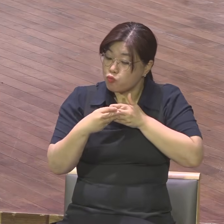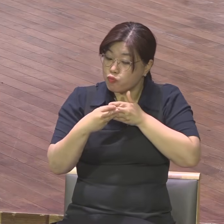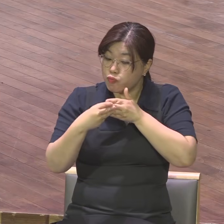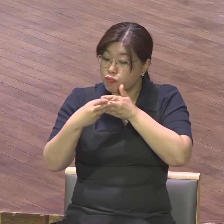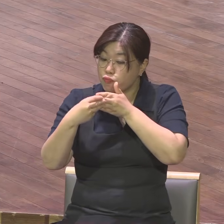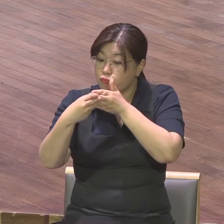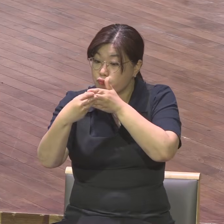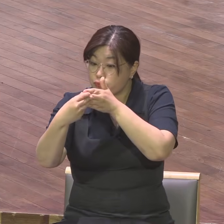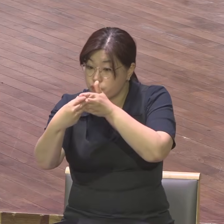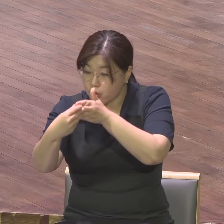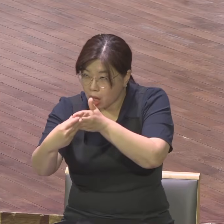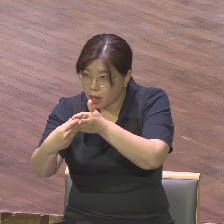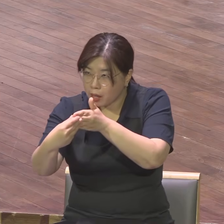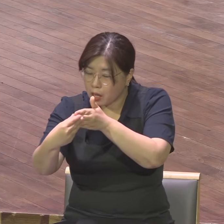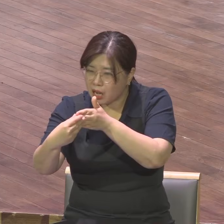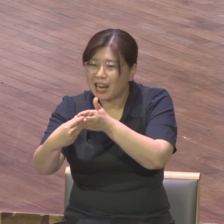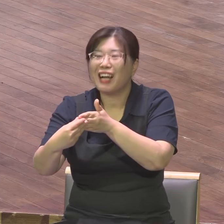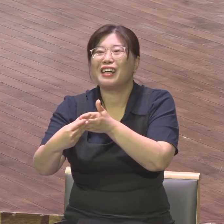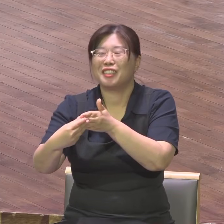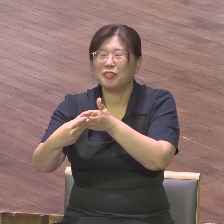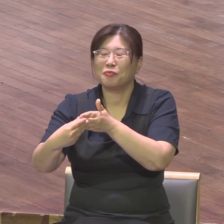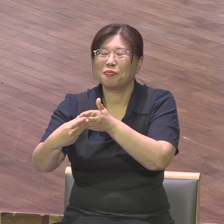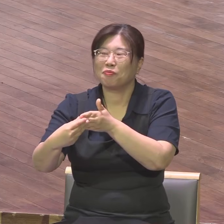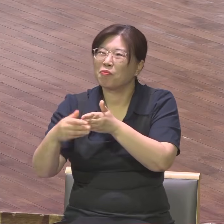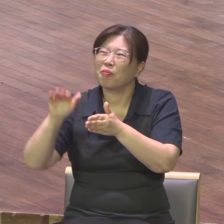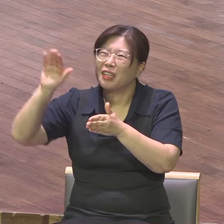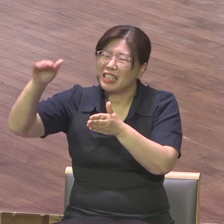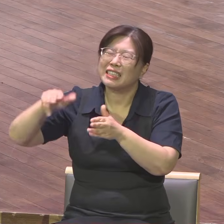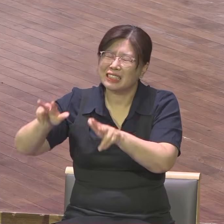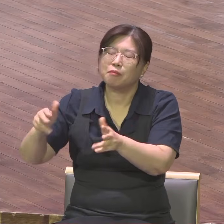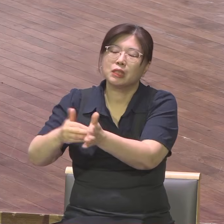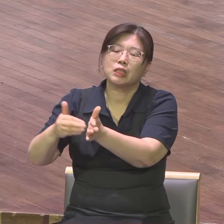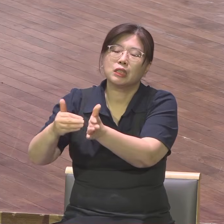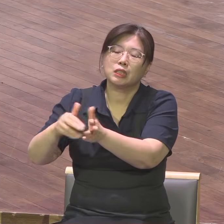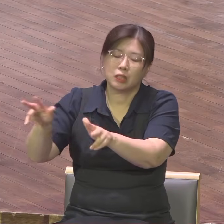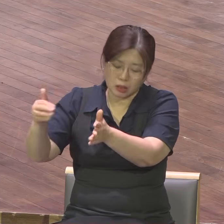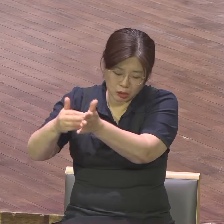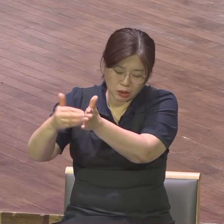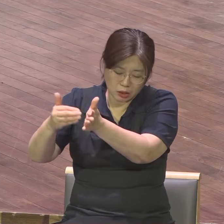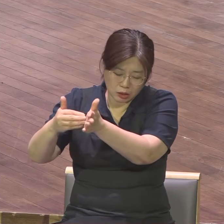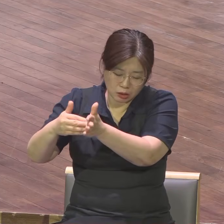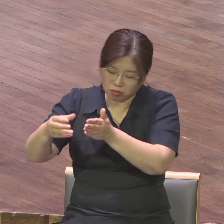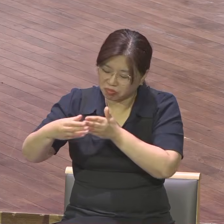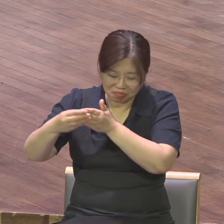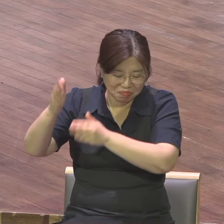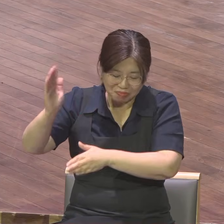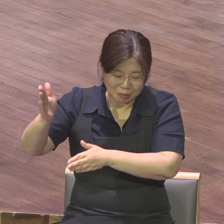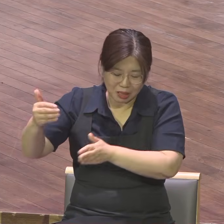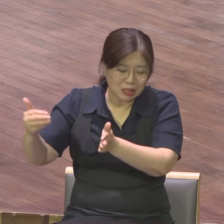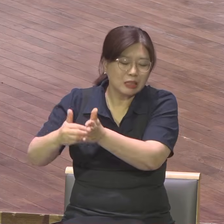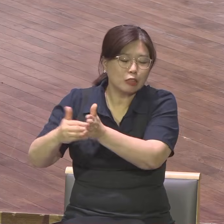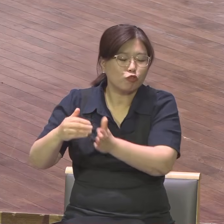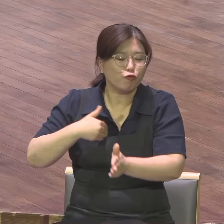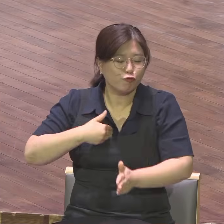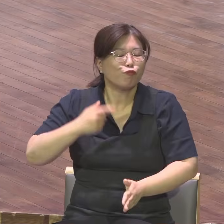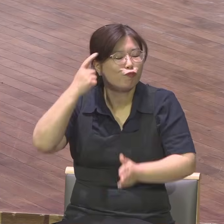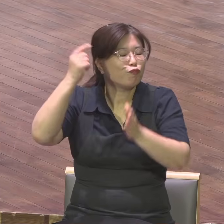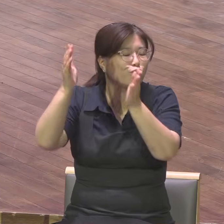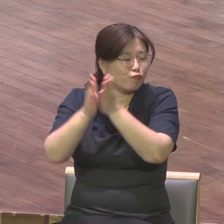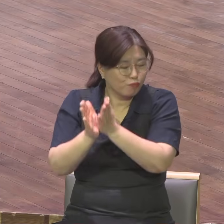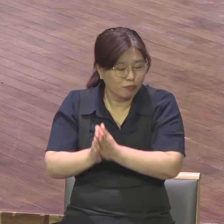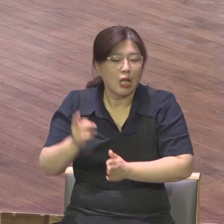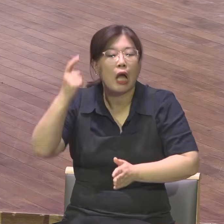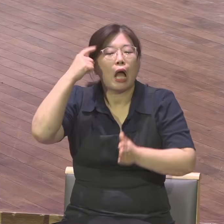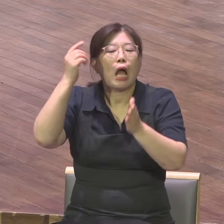잘 살아보겠다고 뭐요? 자만에 빠졌어요. 자만에 빠져. 마치 자신들의